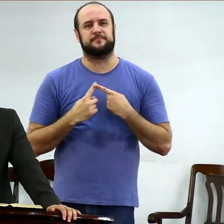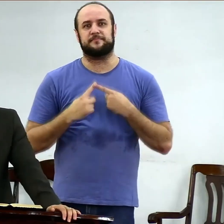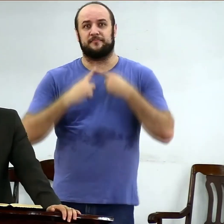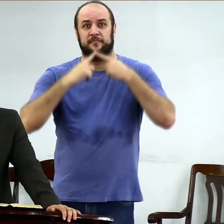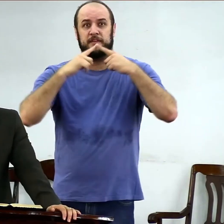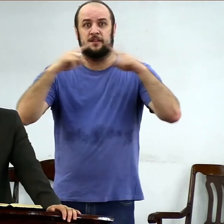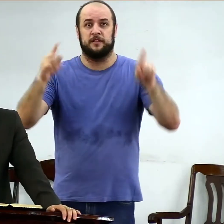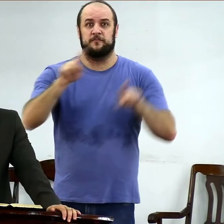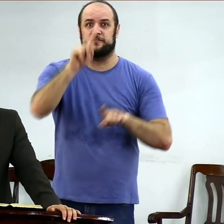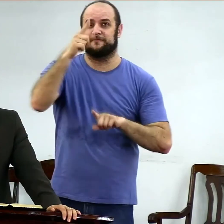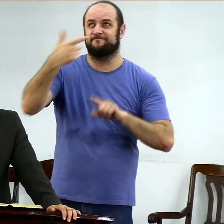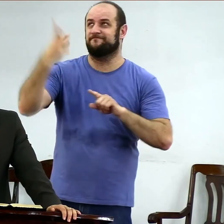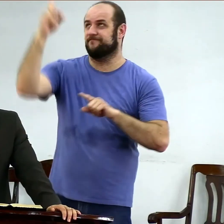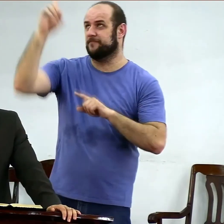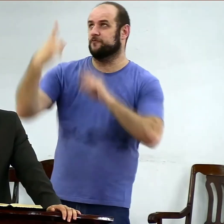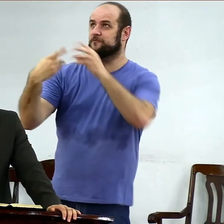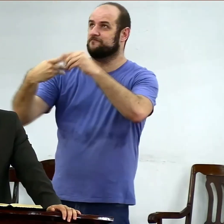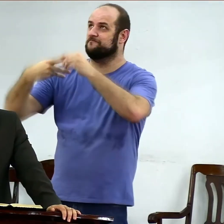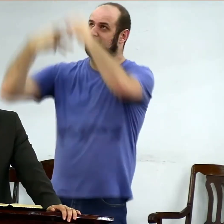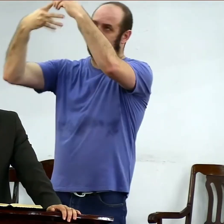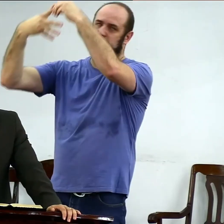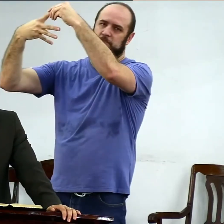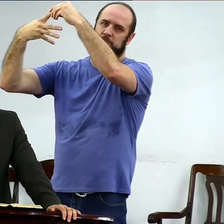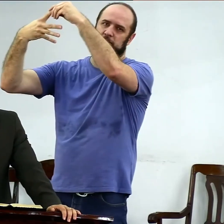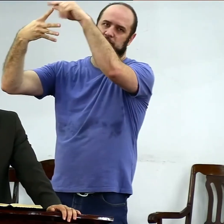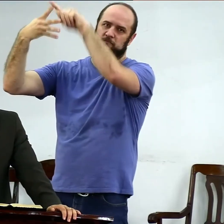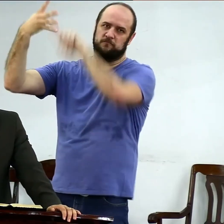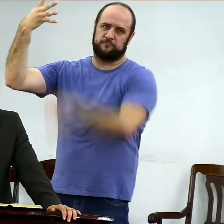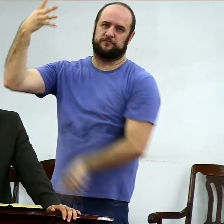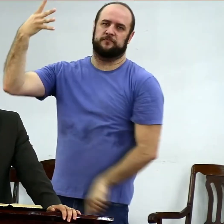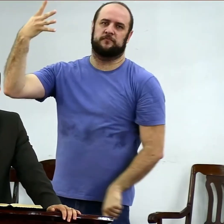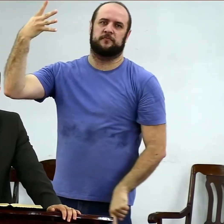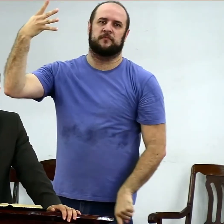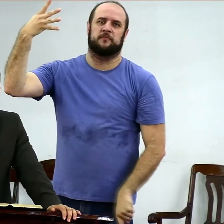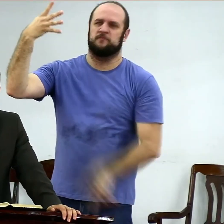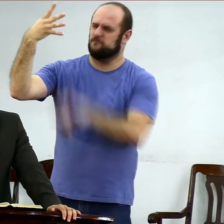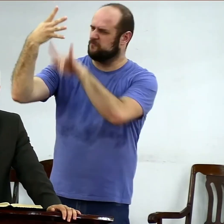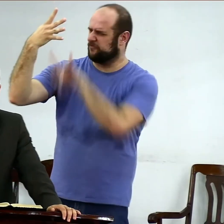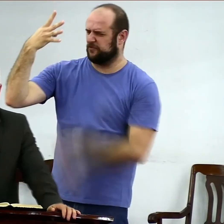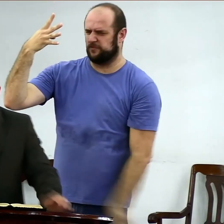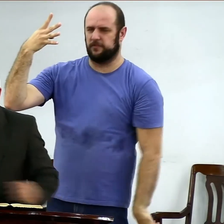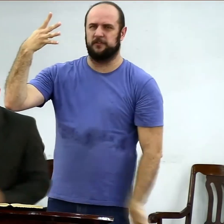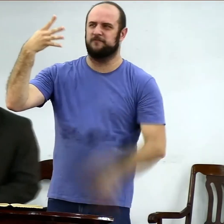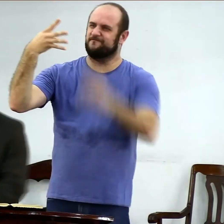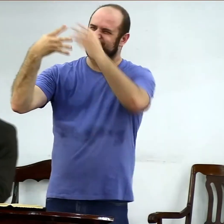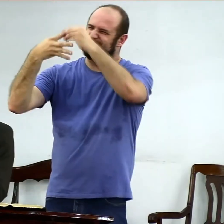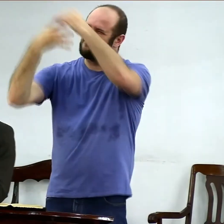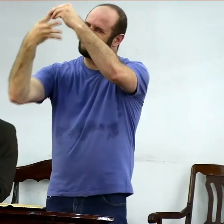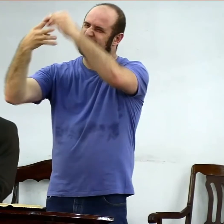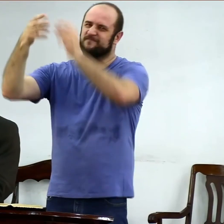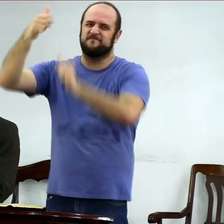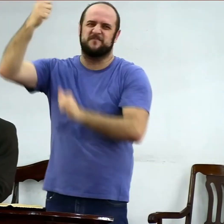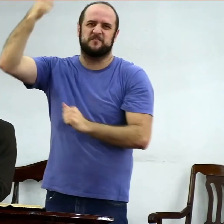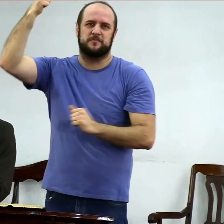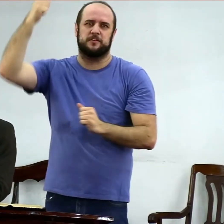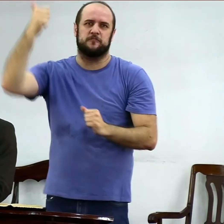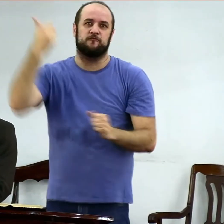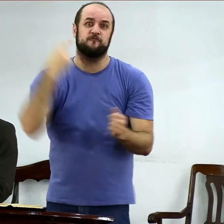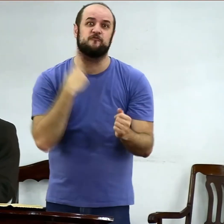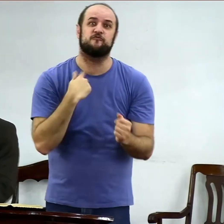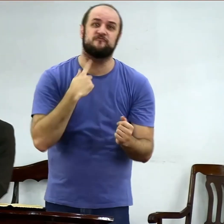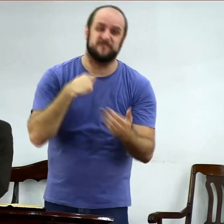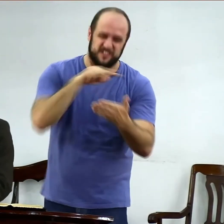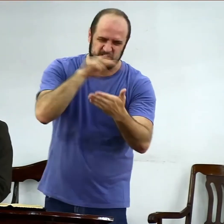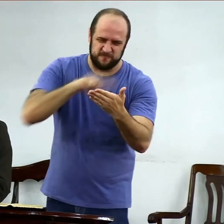você colocar Deus em primeiro lugar e estudar isso aqui, a palavra de Deus, de fato dissecar o que a palavra de Deus fala